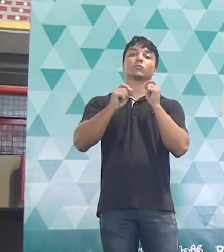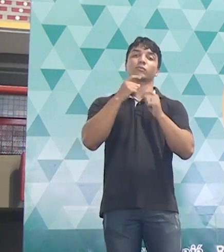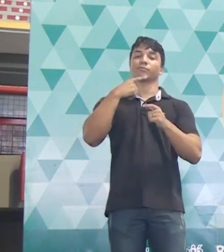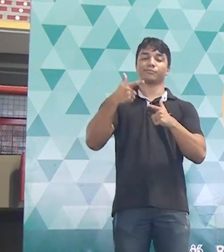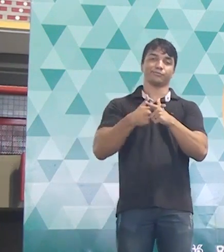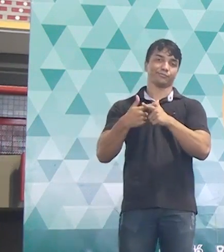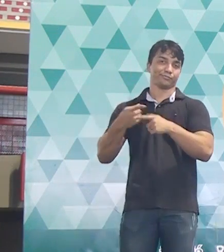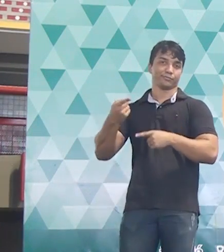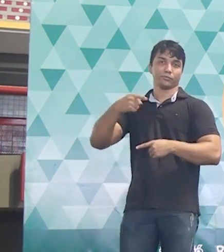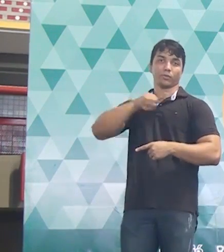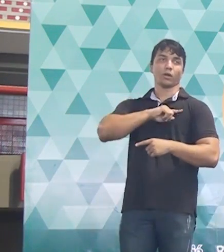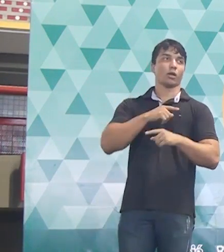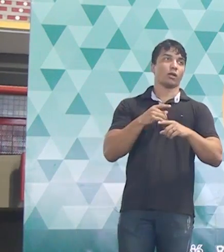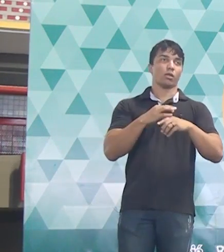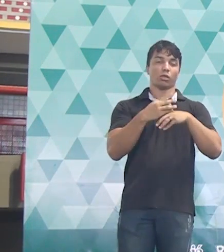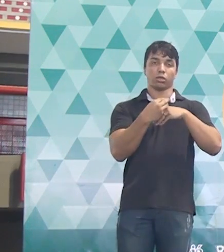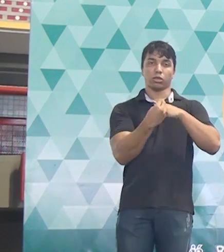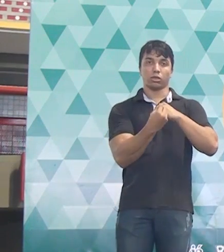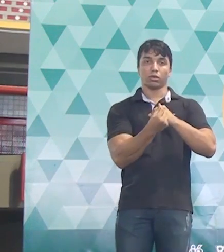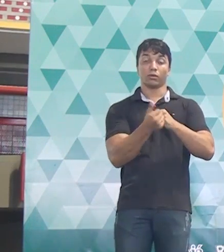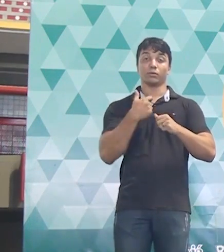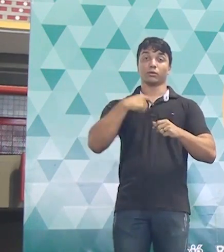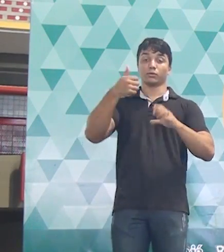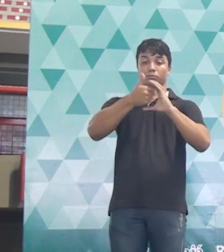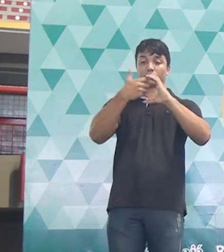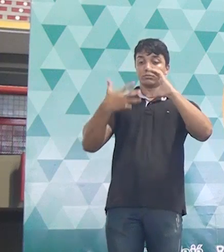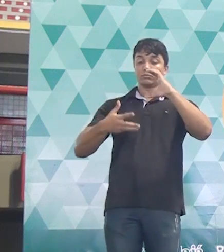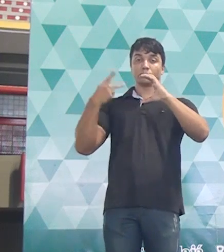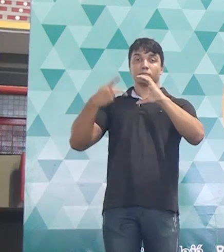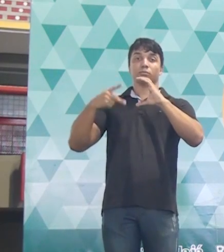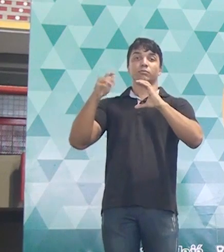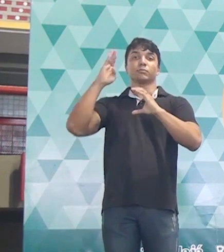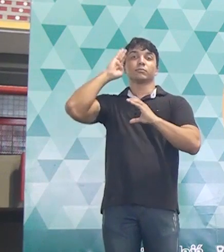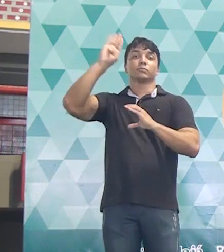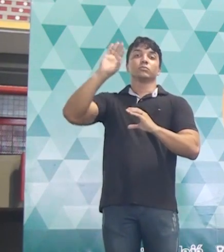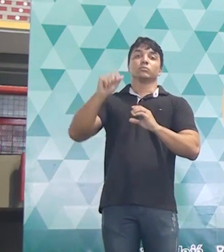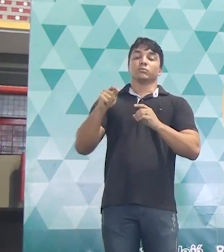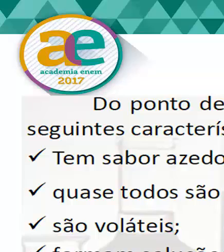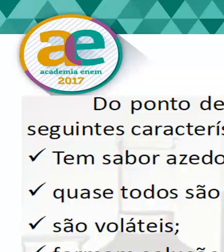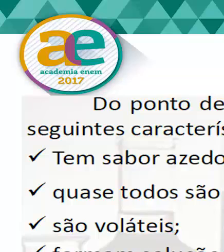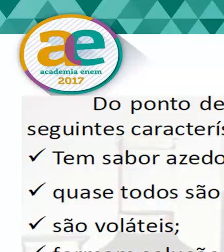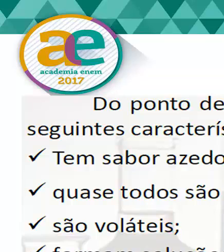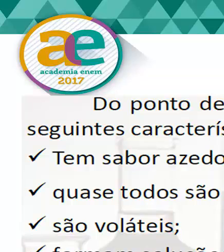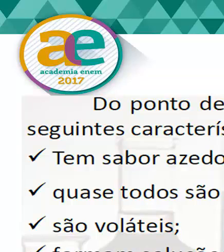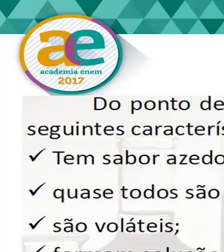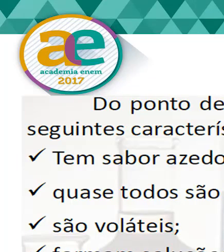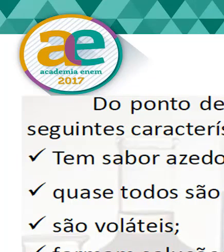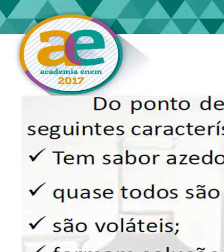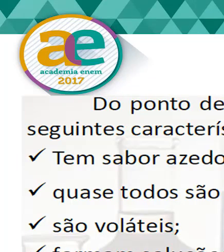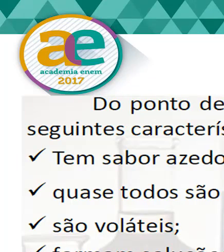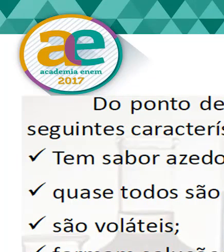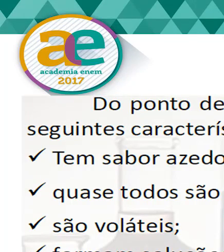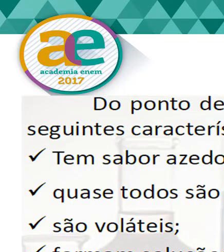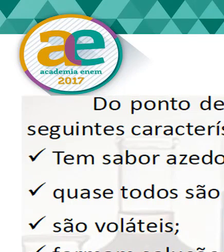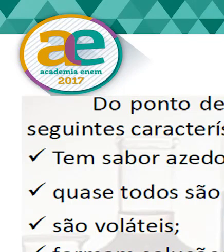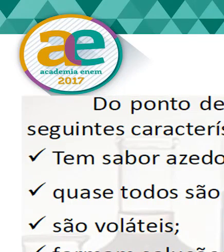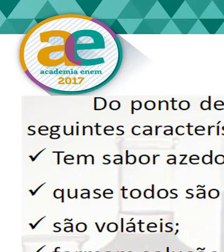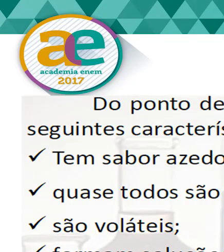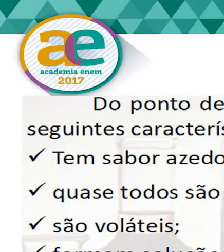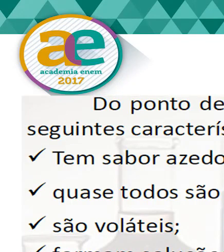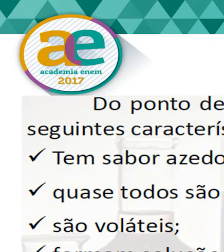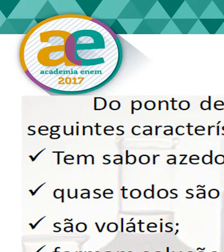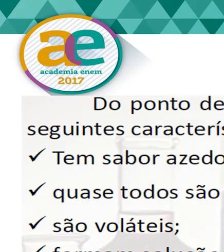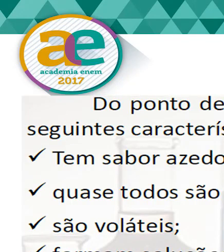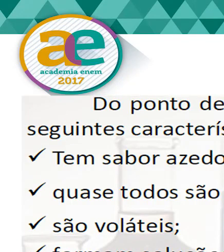Então, uma das principais características dos ácidos é o fato de eles serem corrosivos. Mas olha só, eu também